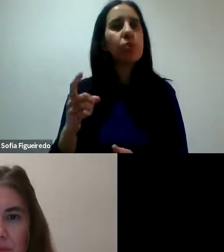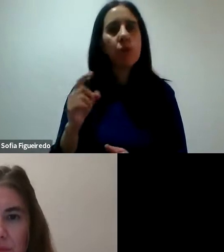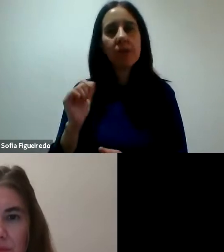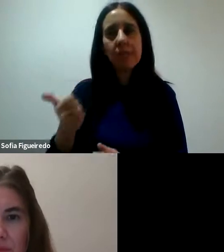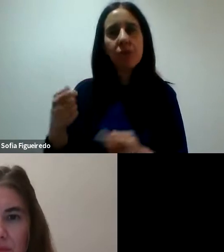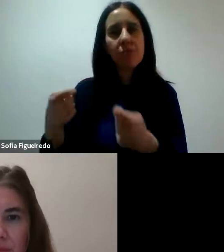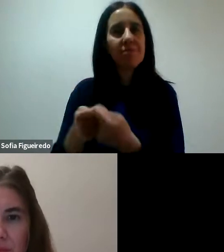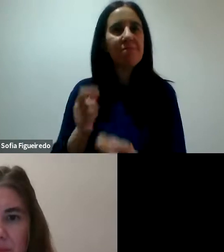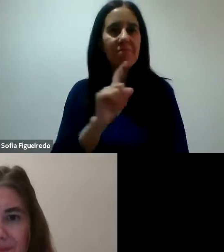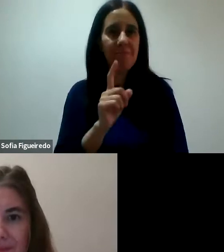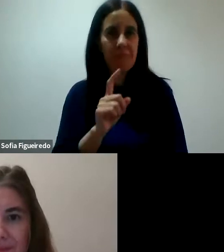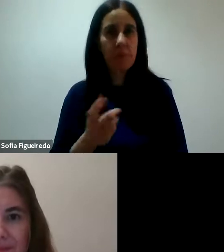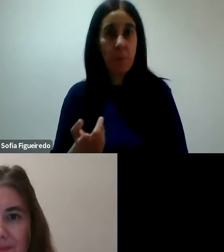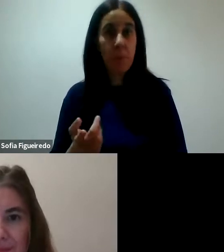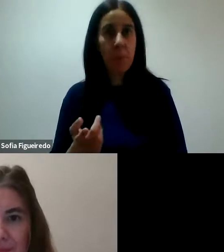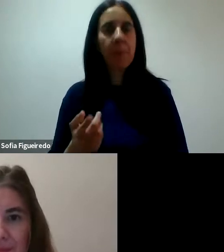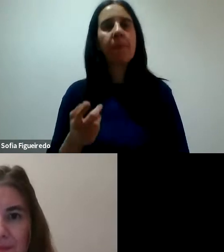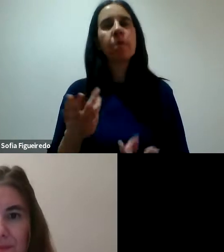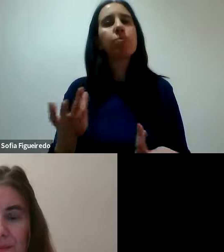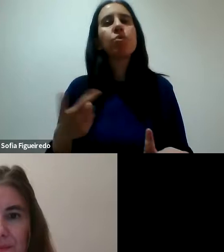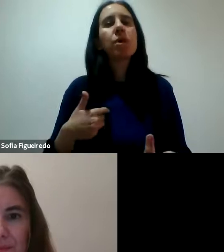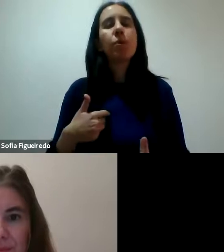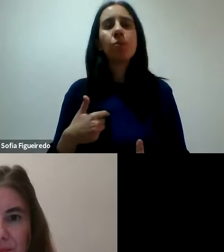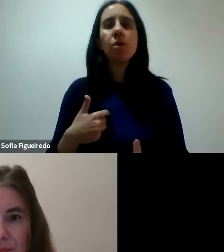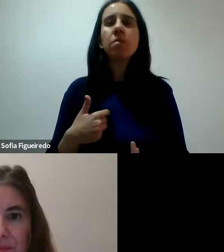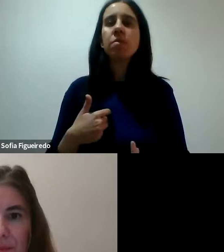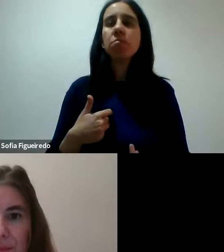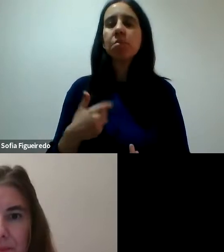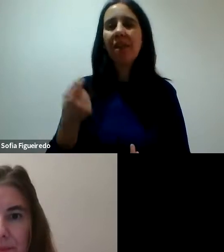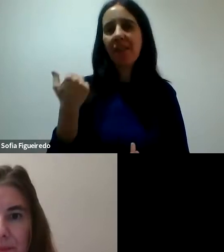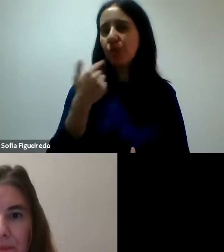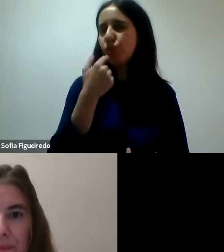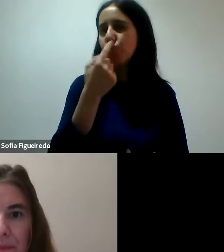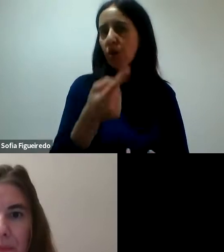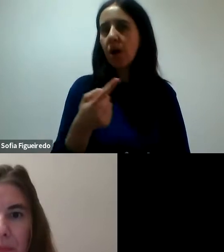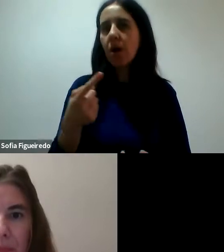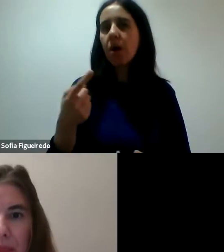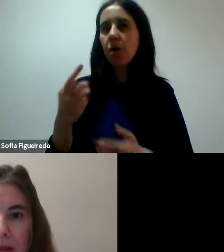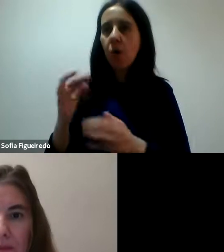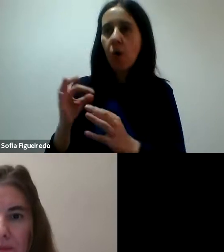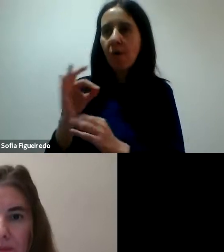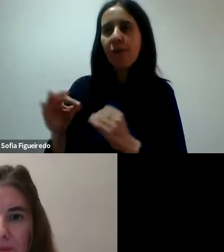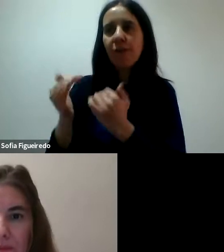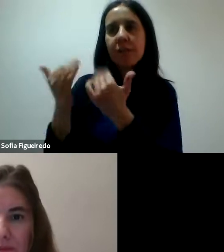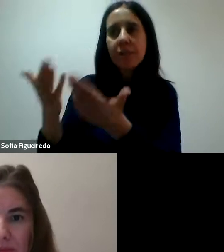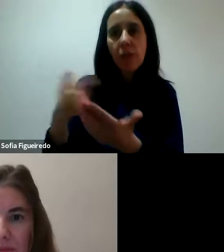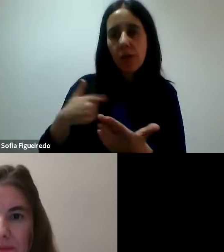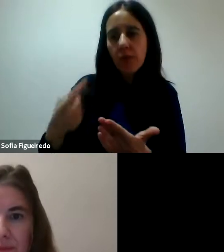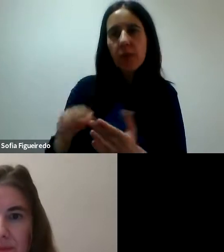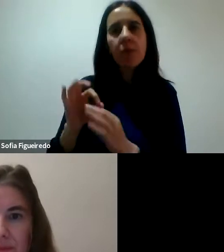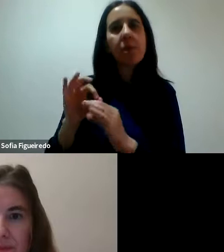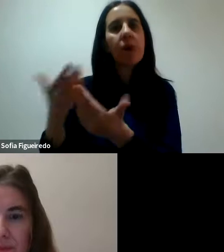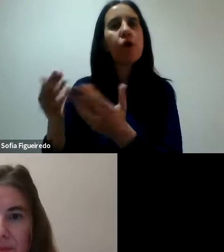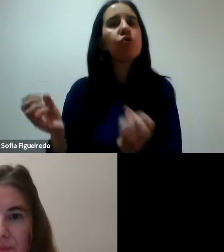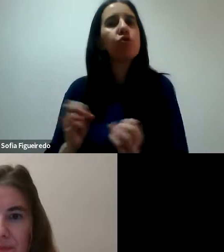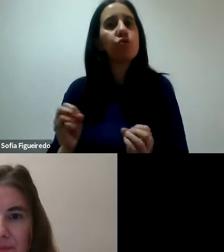certo. Ou seja, porque eu não estou a dar aquilo que eu dizia há bocadinho, aquilo que eu tenho para oferecer, não estou a dar aquilo que tenho para oferecer. Portanto, temos que